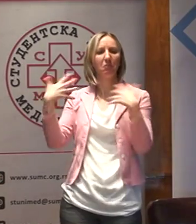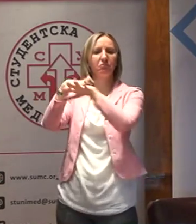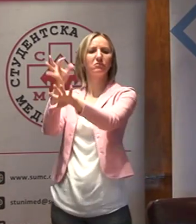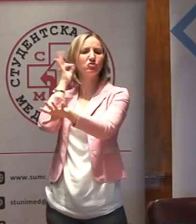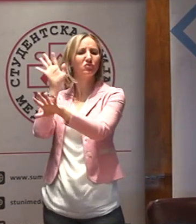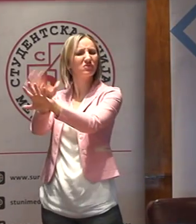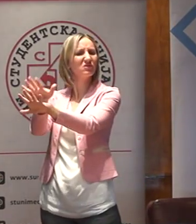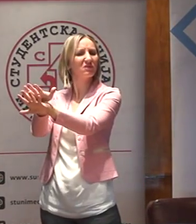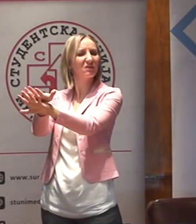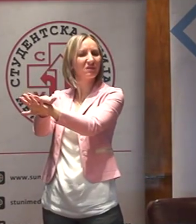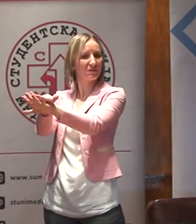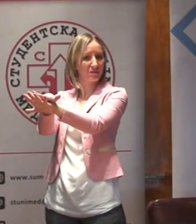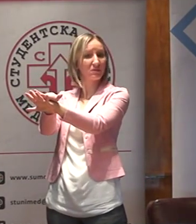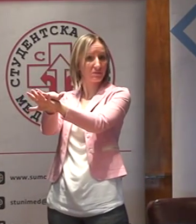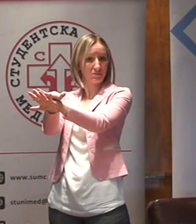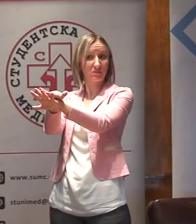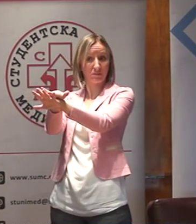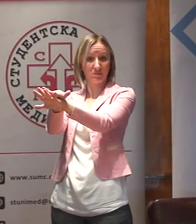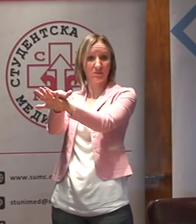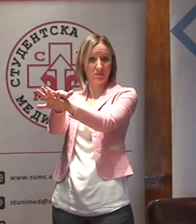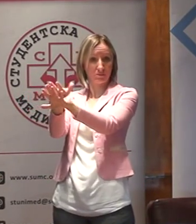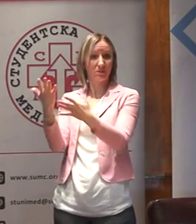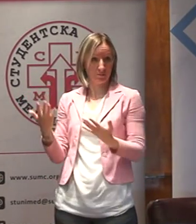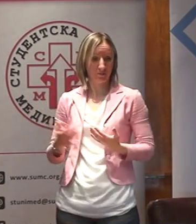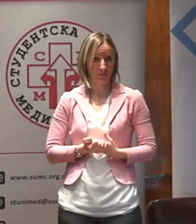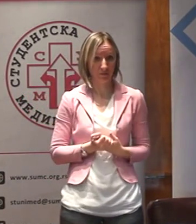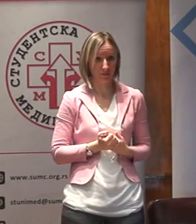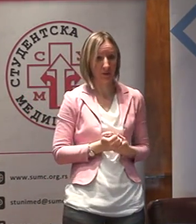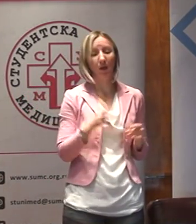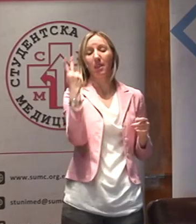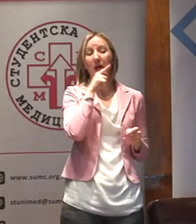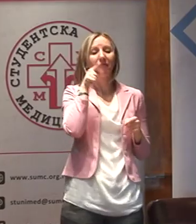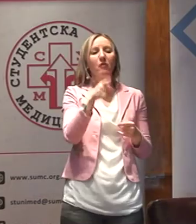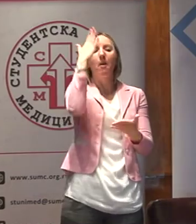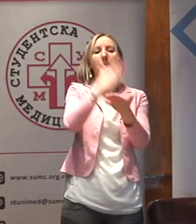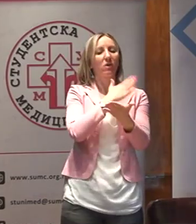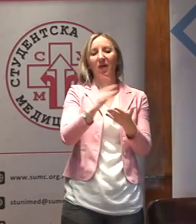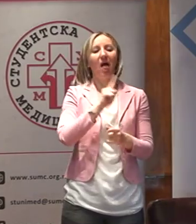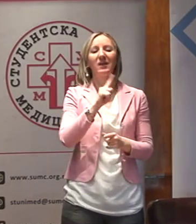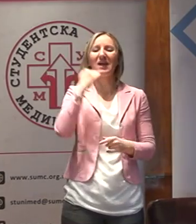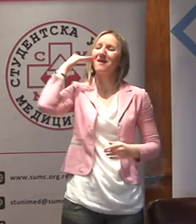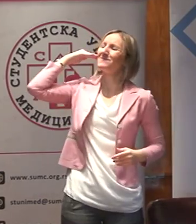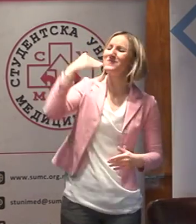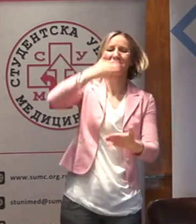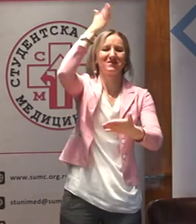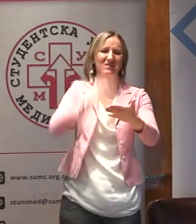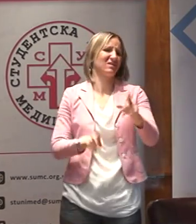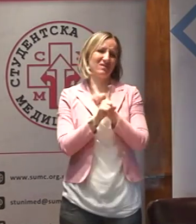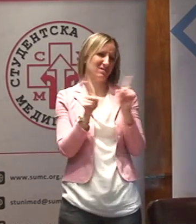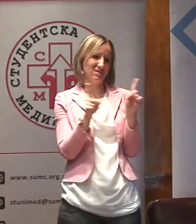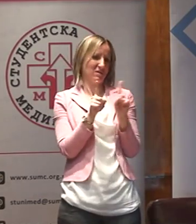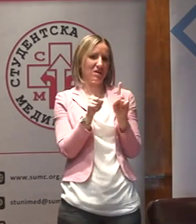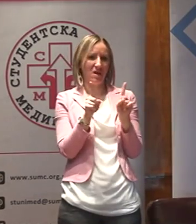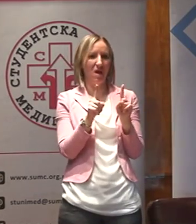ovo, oni mogu da se integrišu u čujuću zajednicu. Naravno, ova podela nije